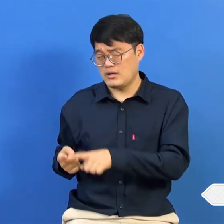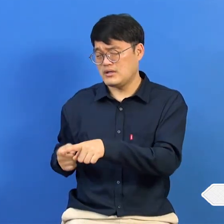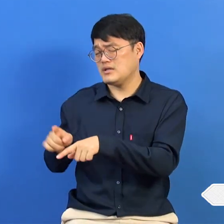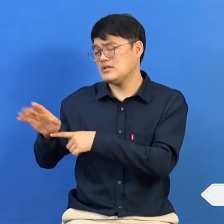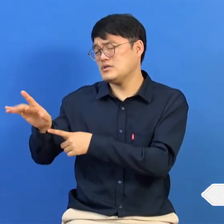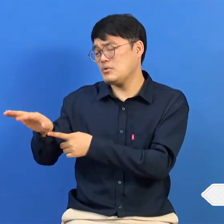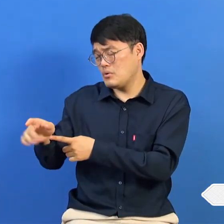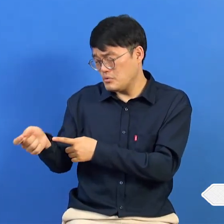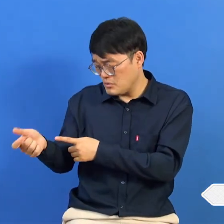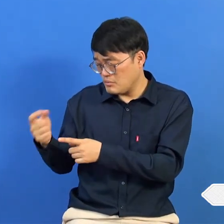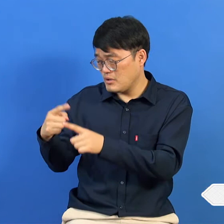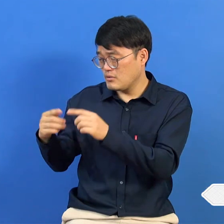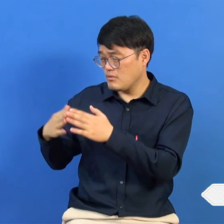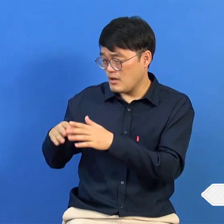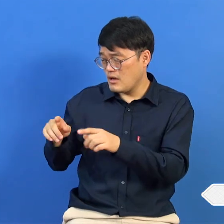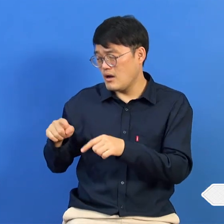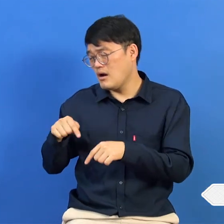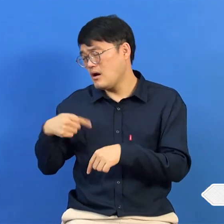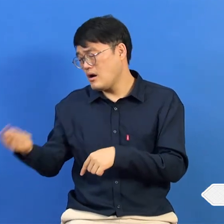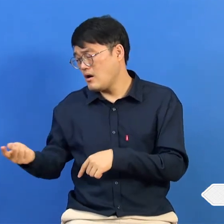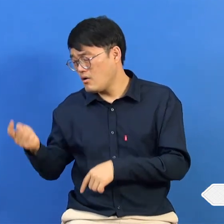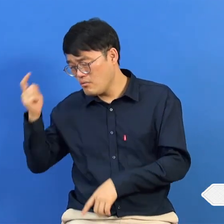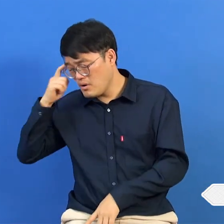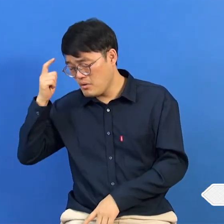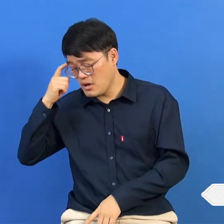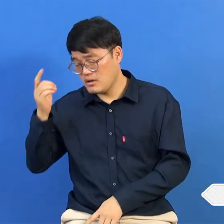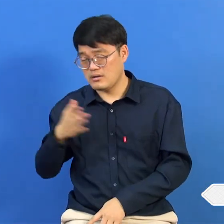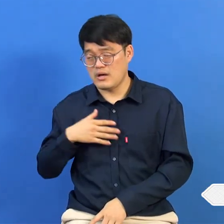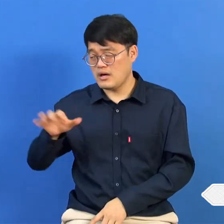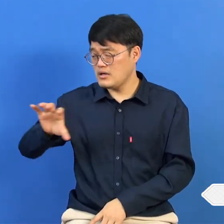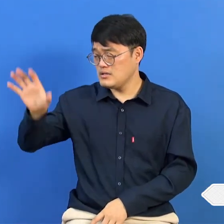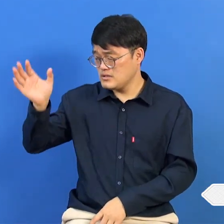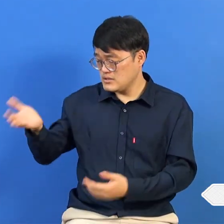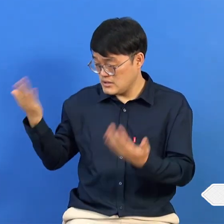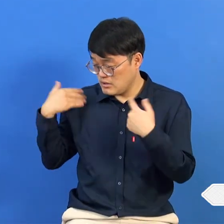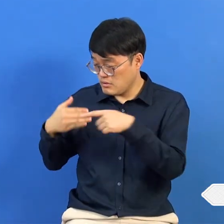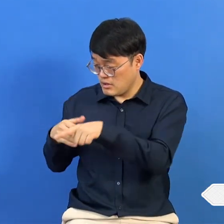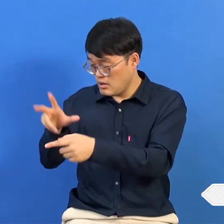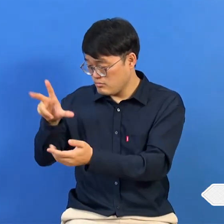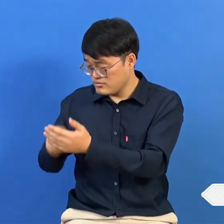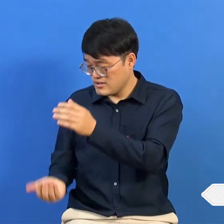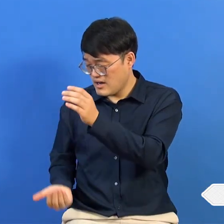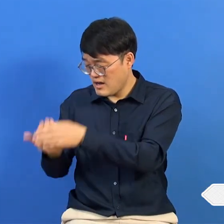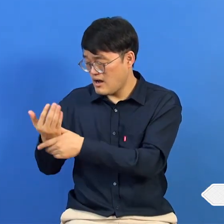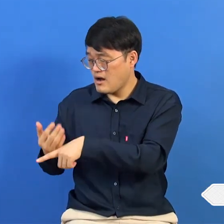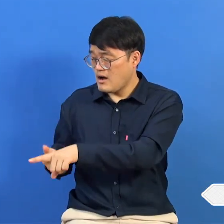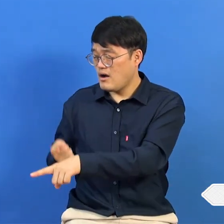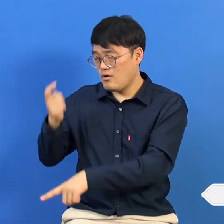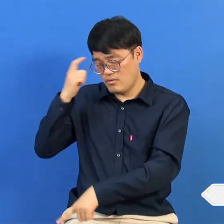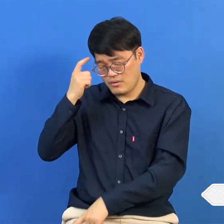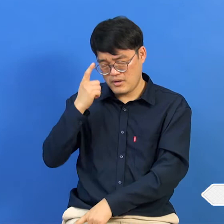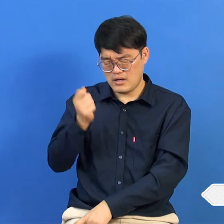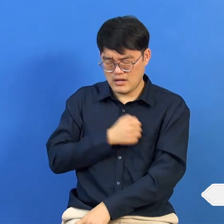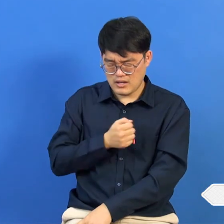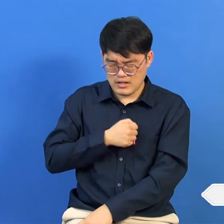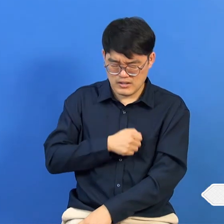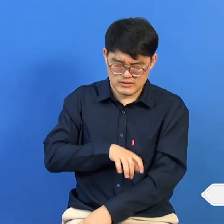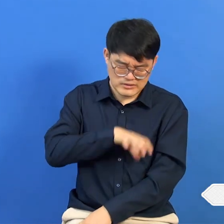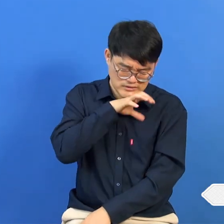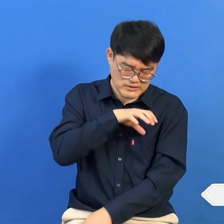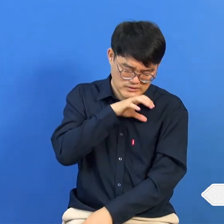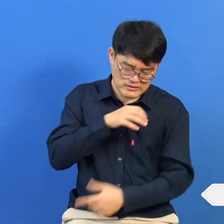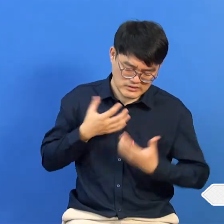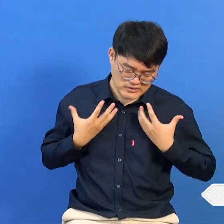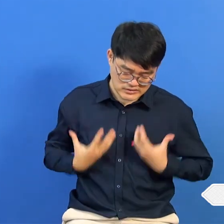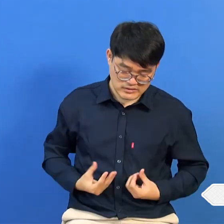교회로 가게 하십니까? 세상의 신학교에서 무슨 이런 일을 당하게 하십니까? 원망 많이 하고 낙심도